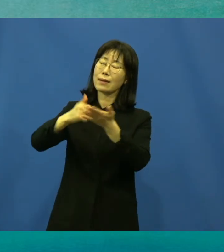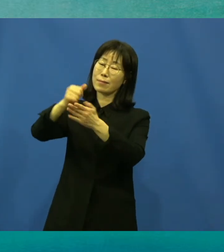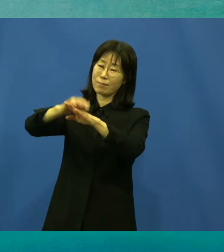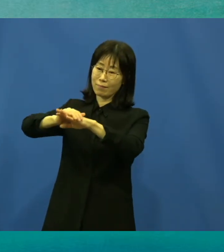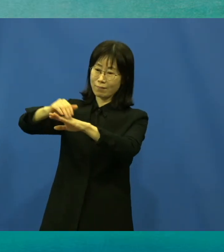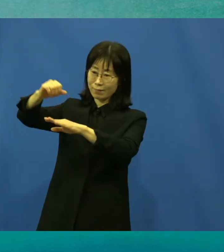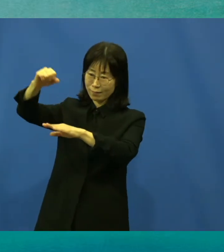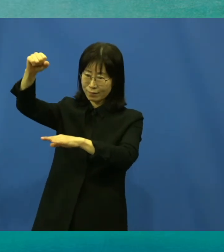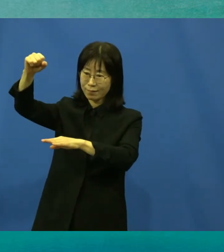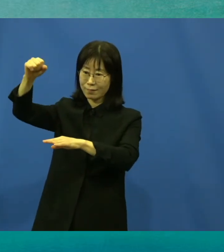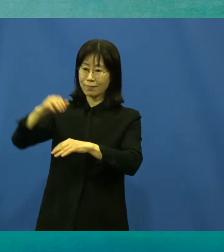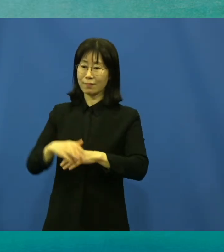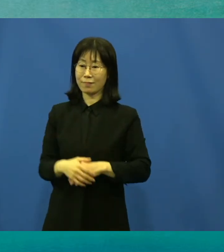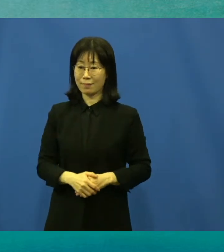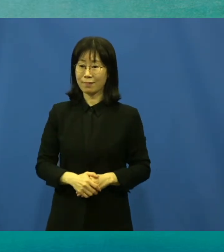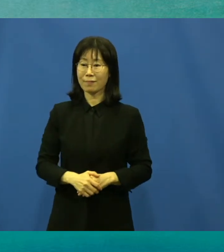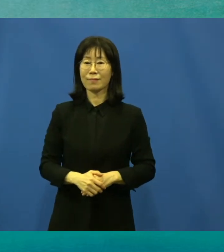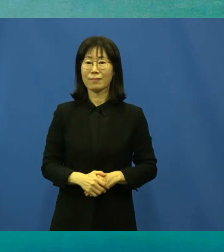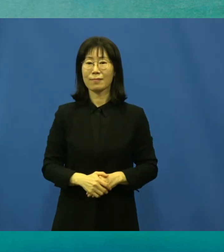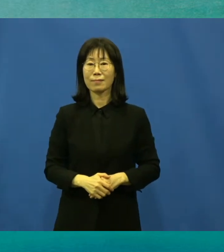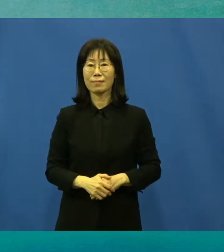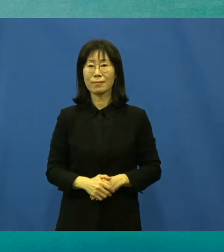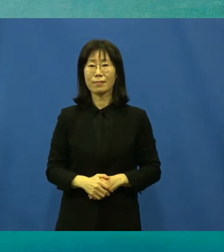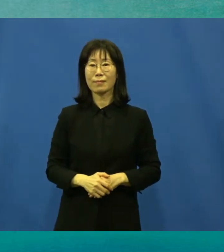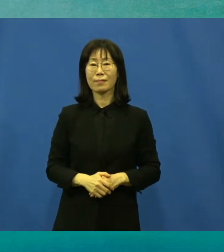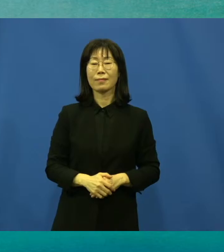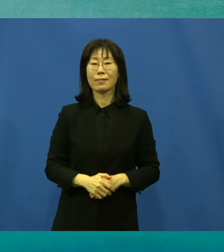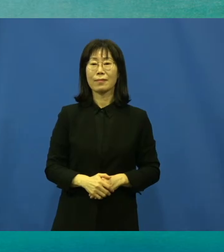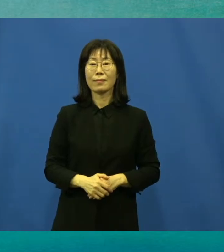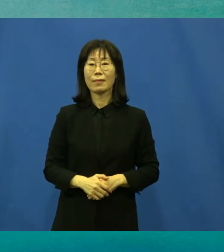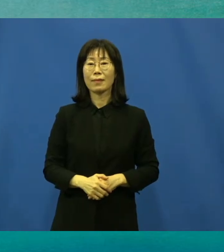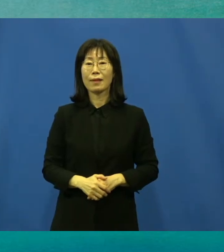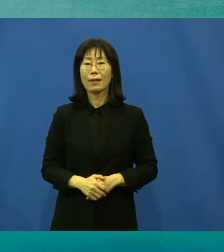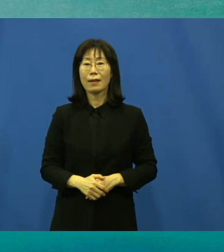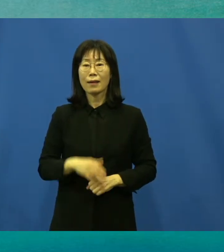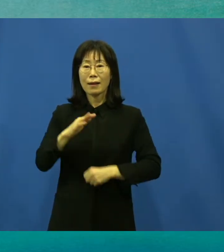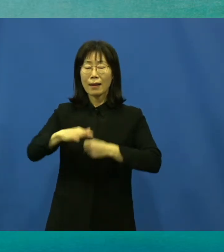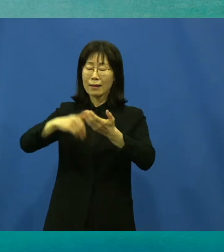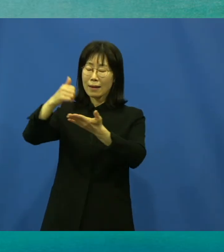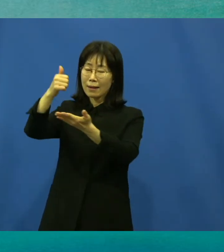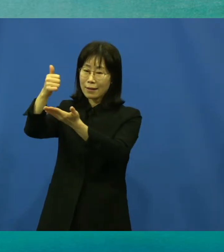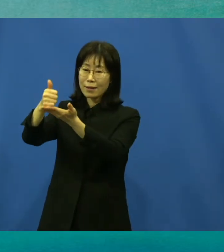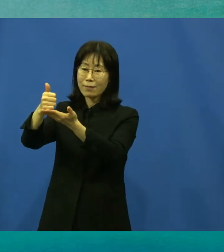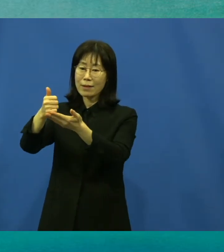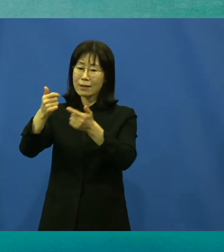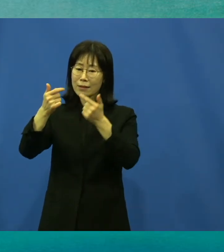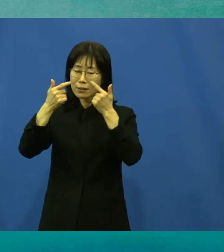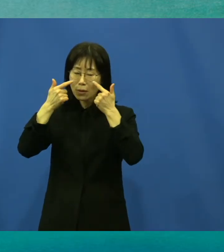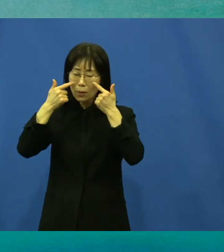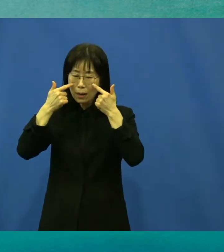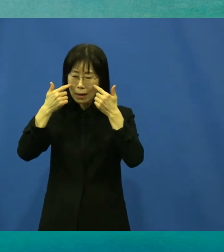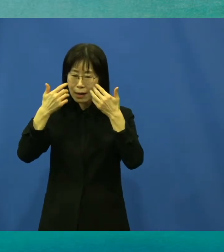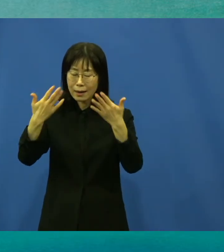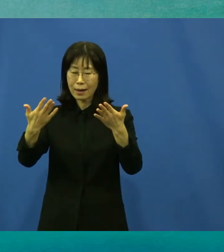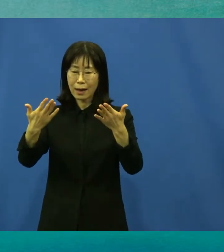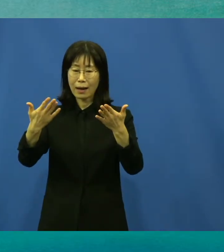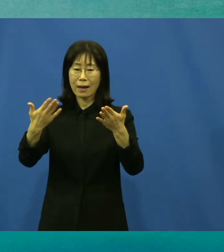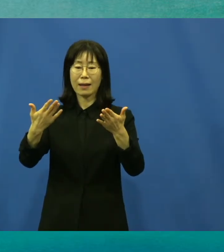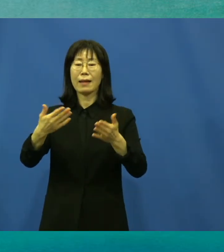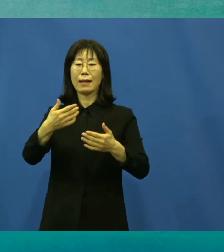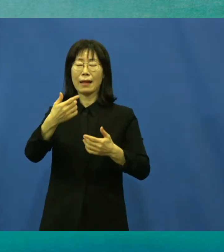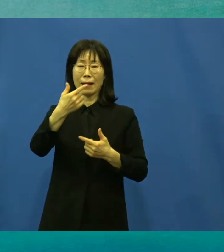하나님이 끝이라고 하실 때가 옵니다. 하나님의 정확한 때, 그때는 하나님만이 알고